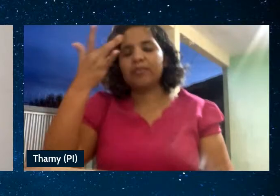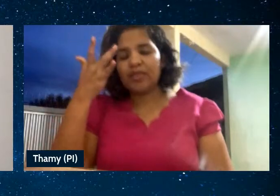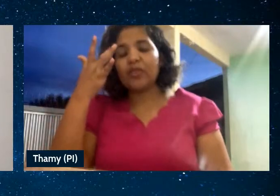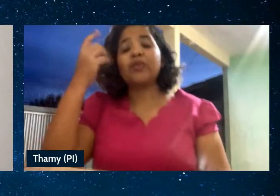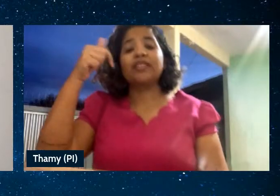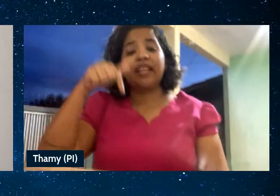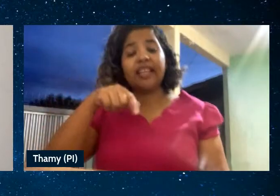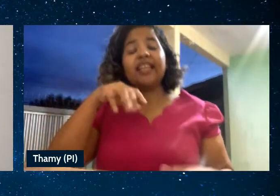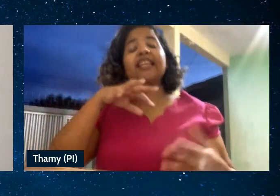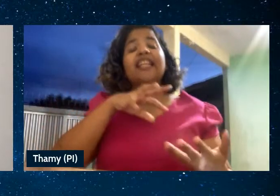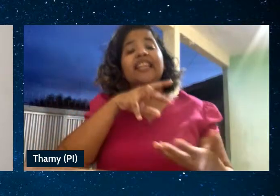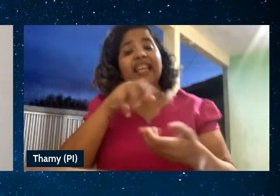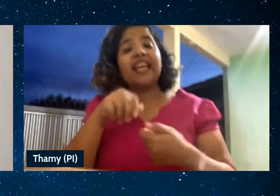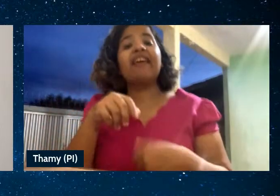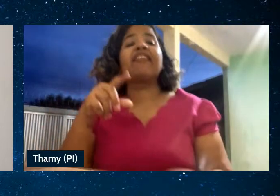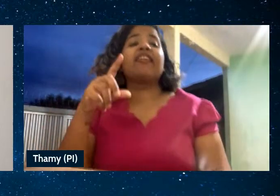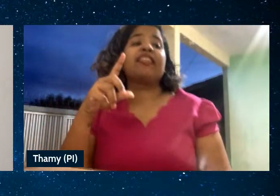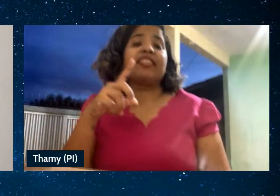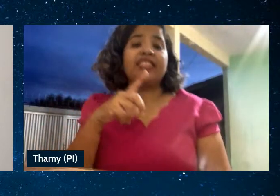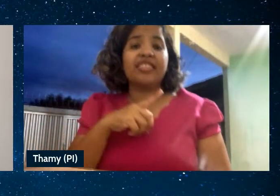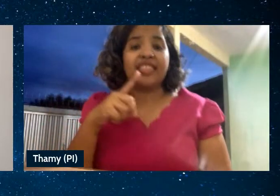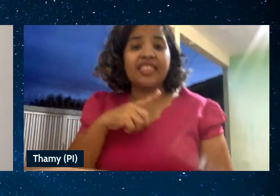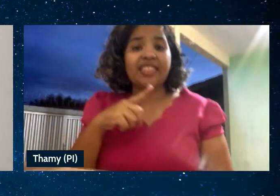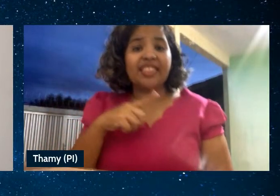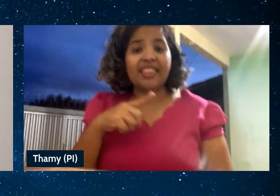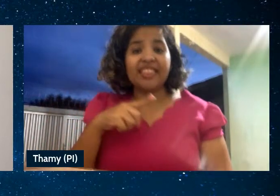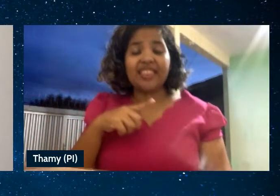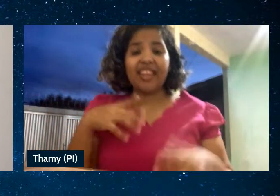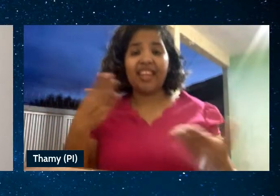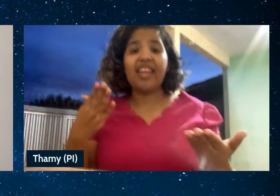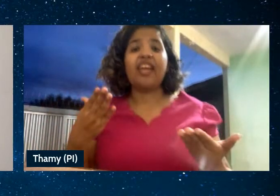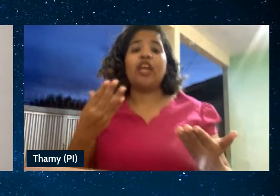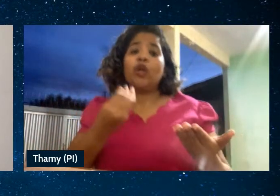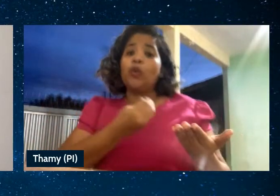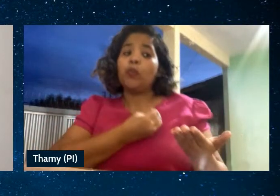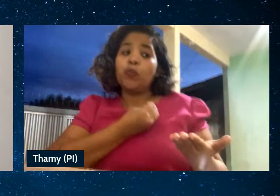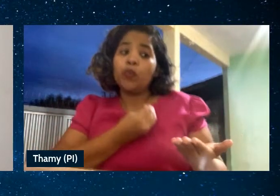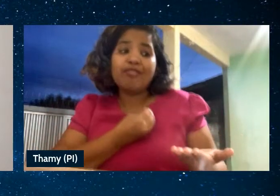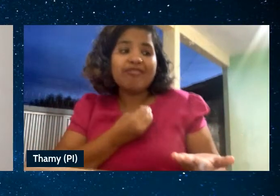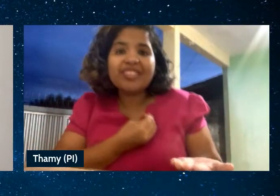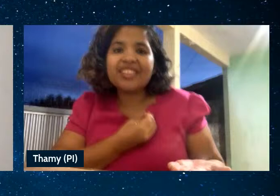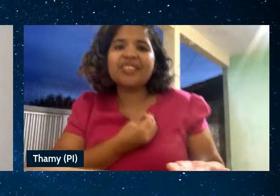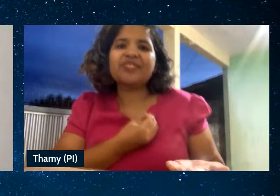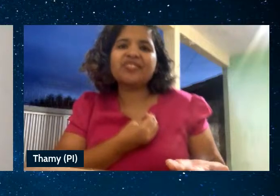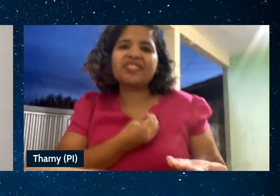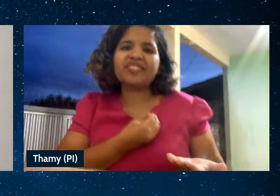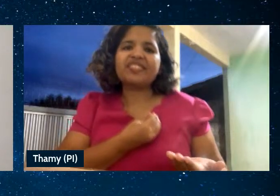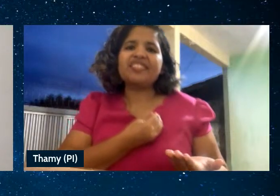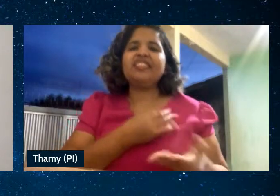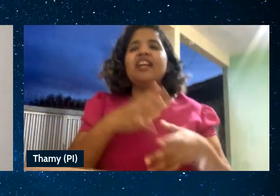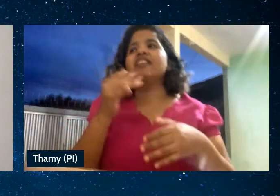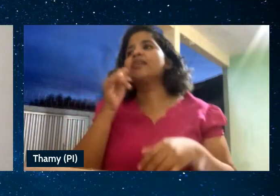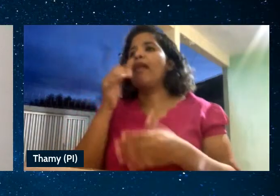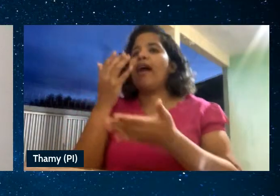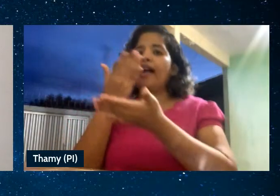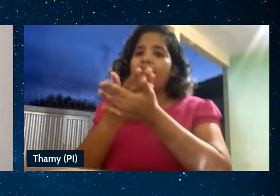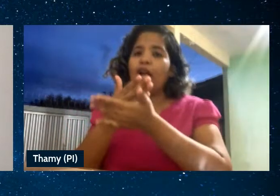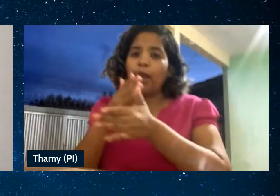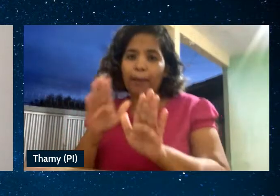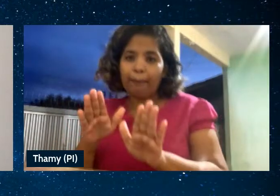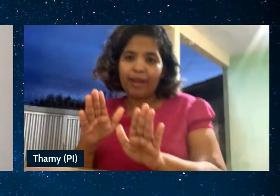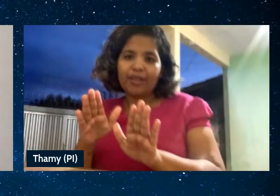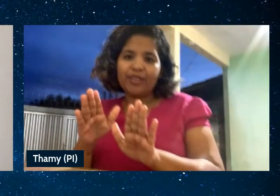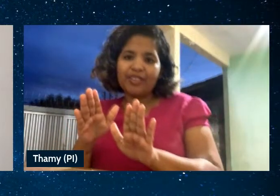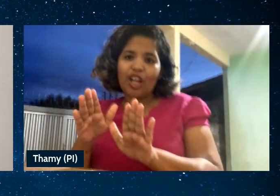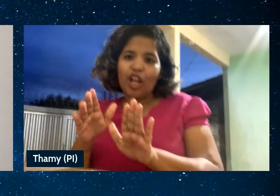terra temos todo um ciclo de existência acaba um começa outro e o